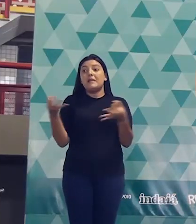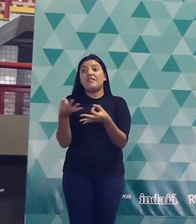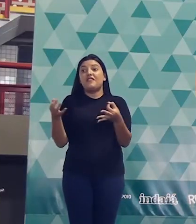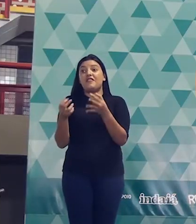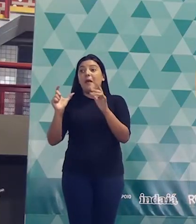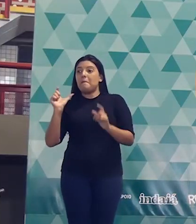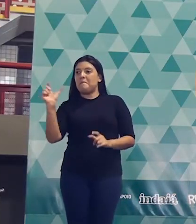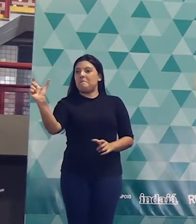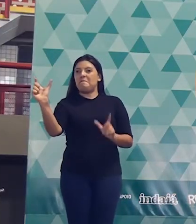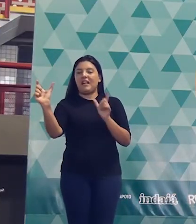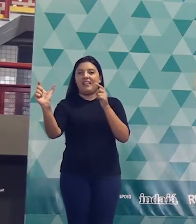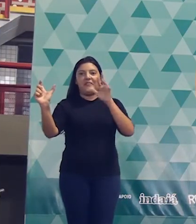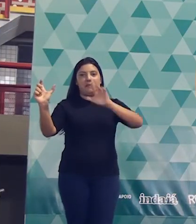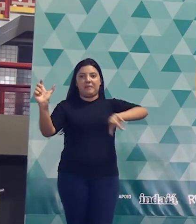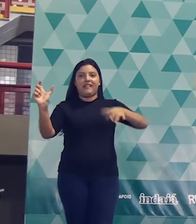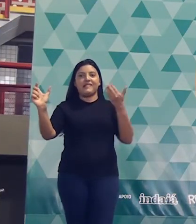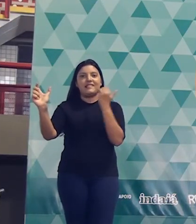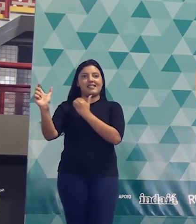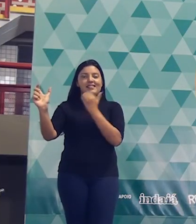nem no nome, né?